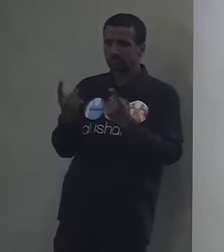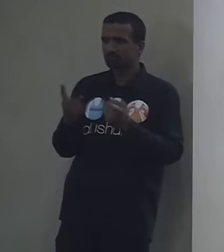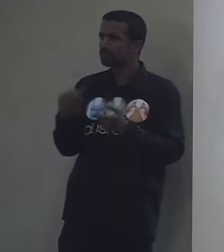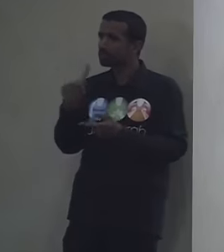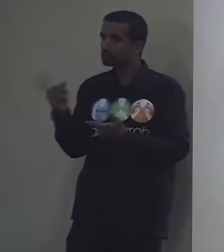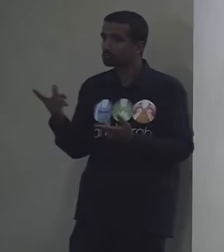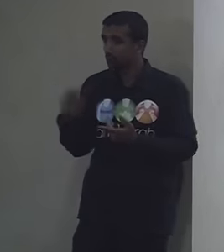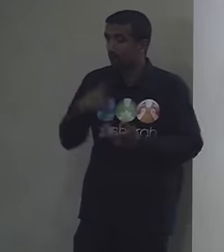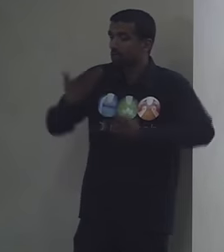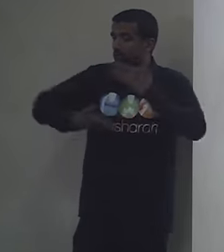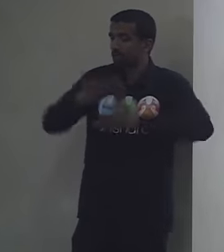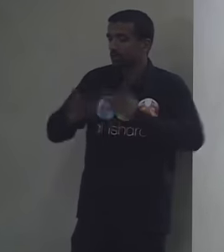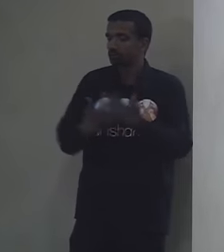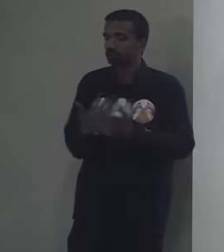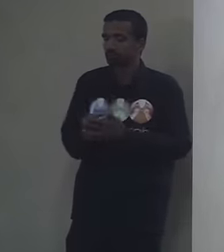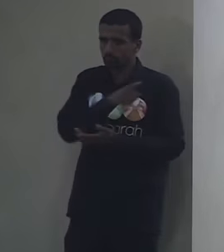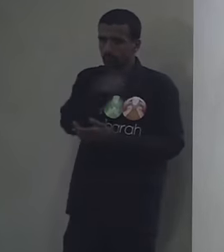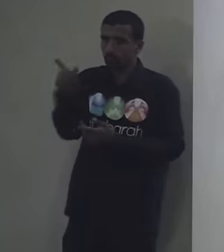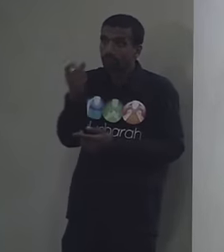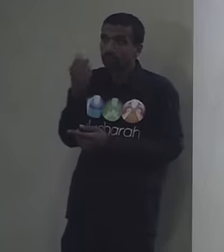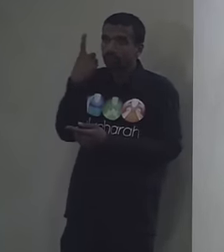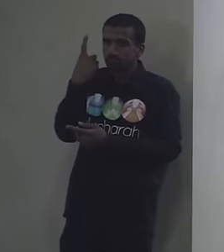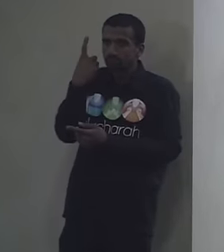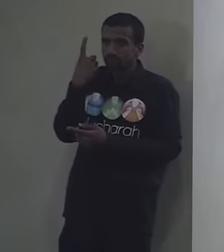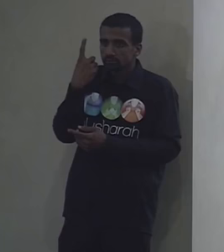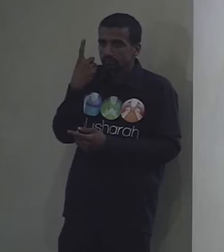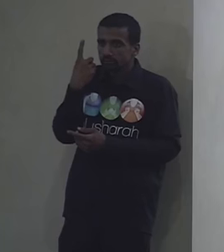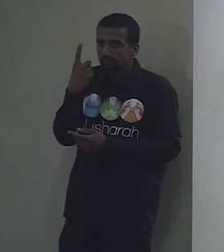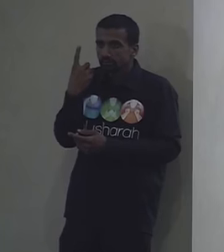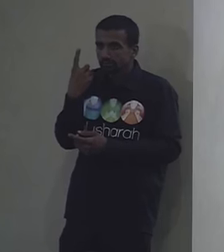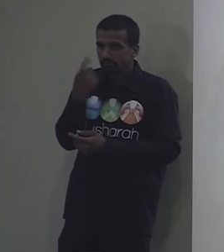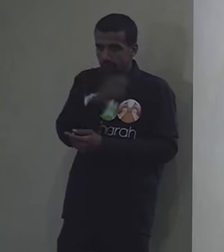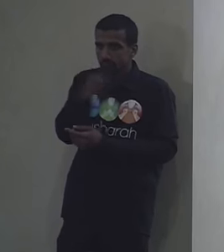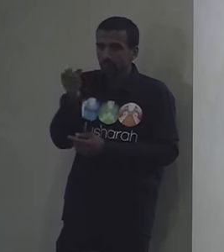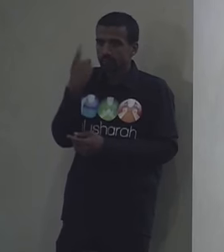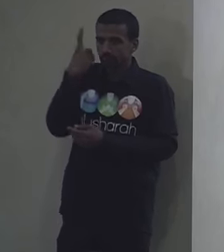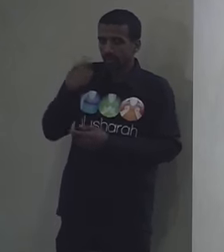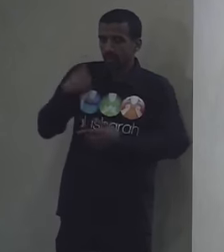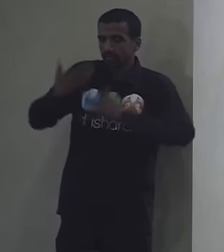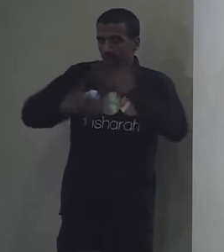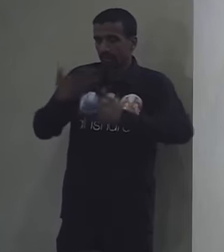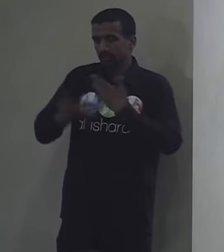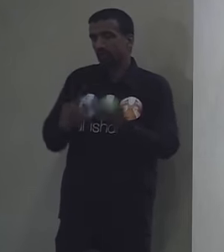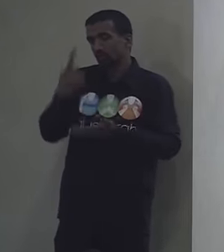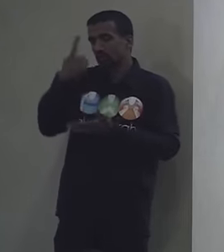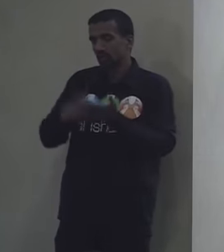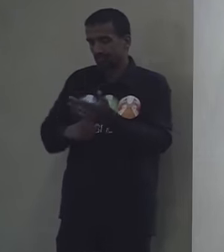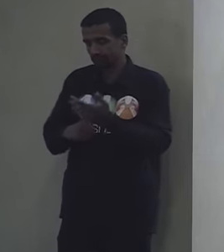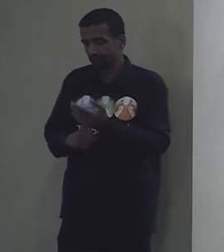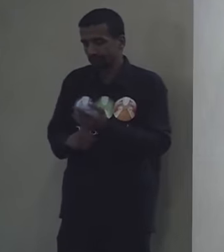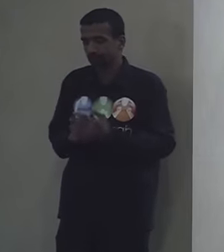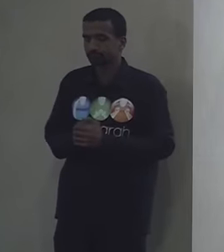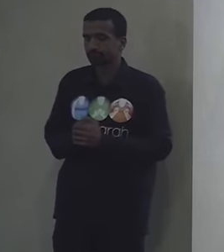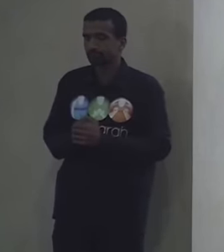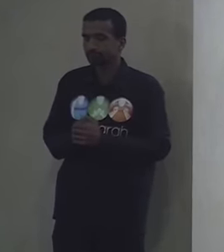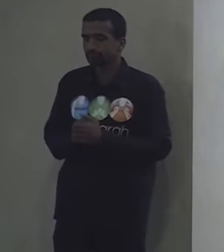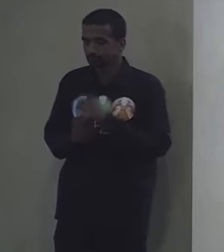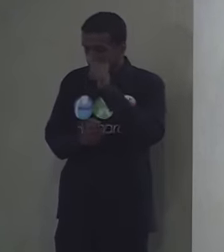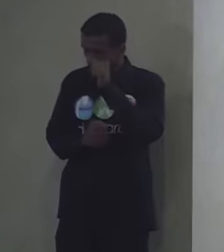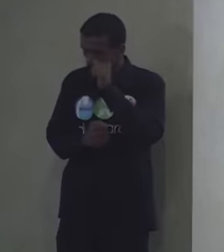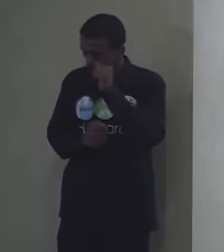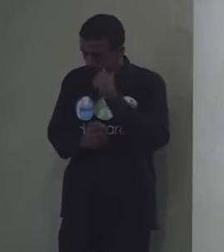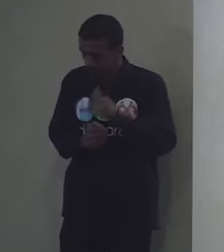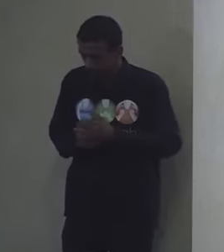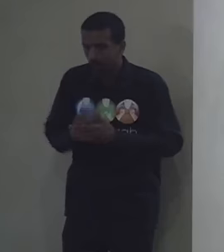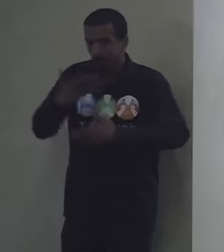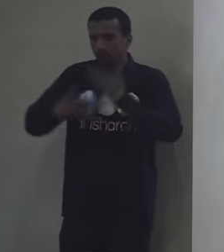by way of analogy. And so that all, even the one that's not in this ayah, will understand too, inshallah. Which is حَقُّ الْيَقِينَ. It comes at the end of Waqi'ah,